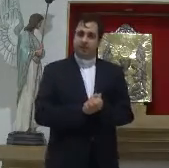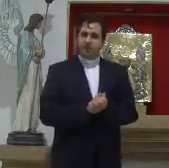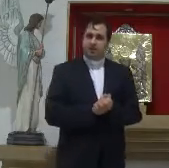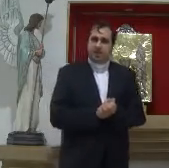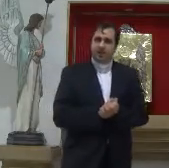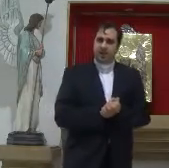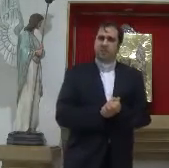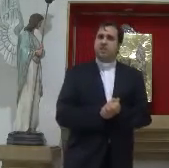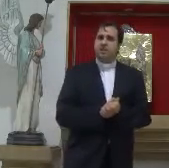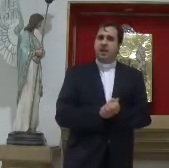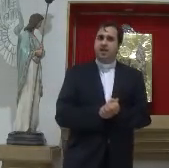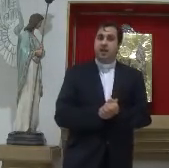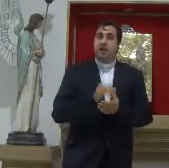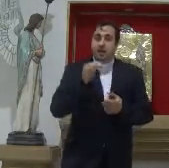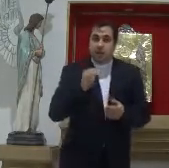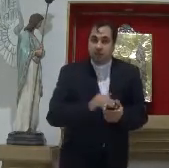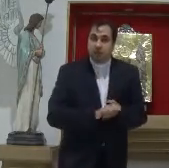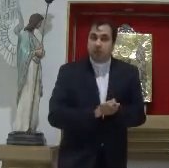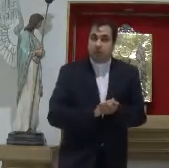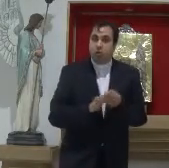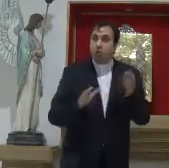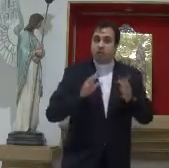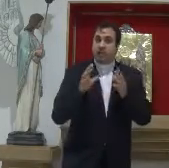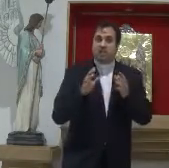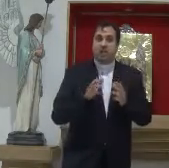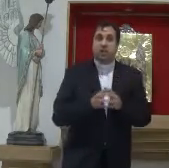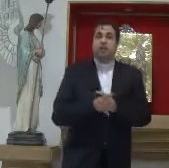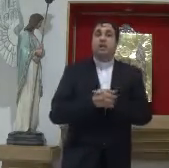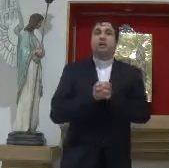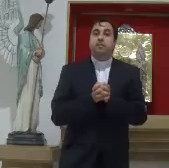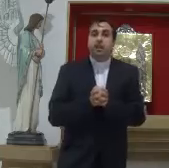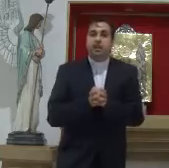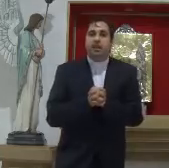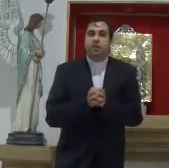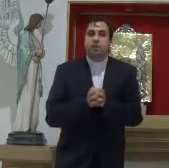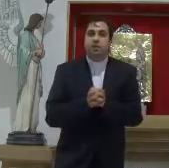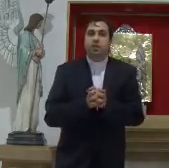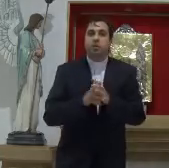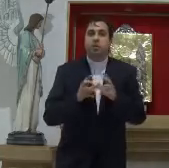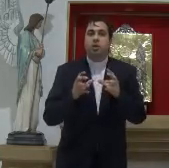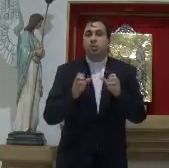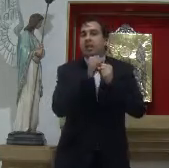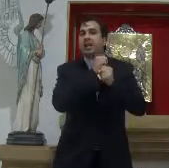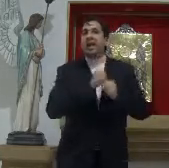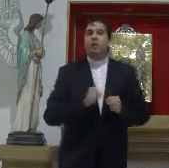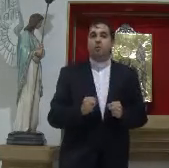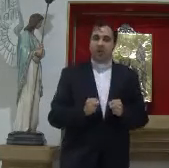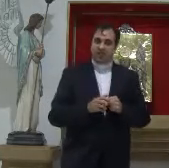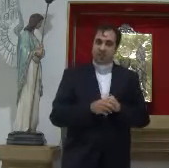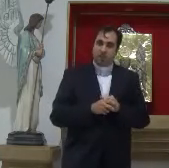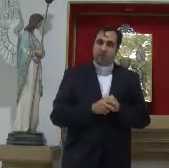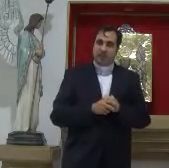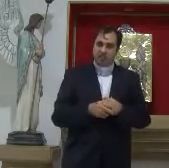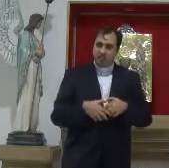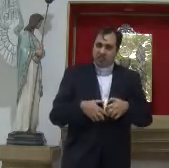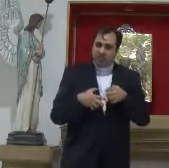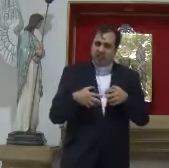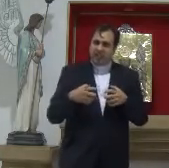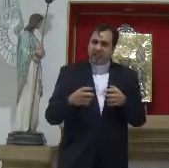pertenece desde la perseverancia y hay un grupo tercero que se pierde las mediciones de dios porque caen y quieren